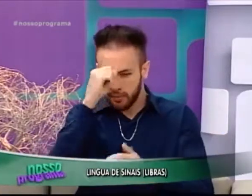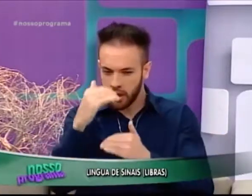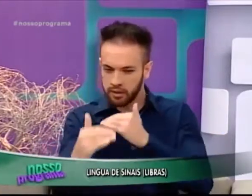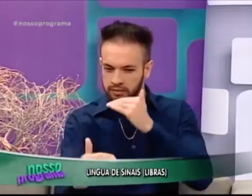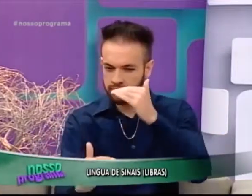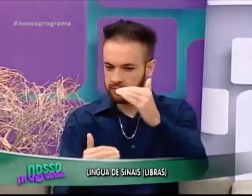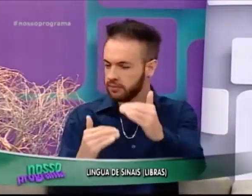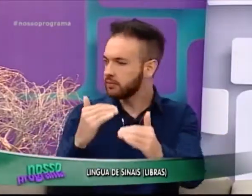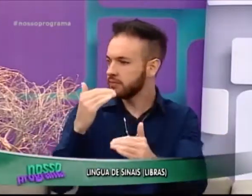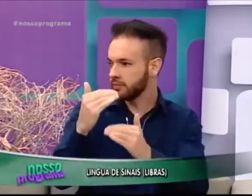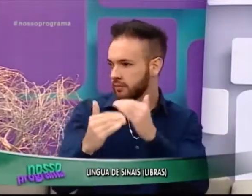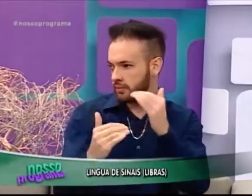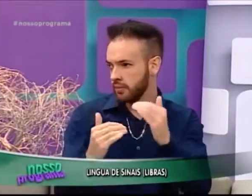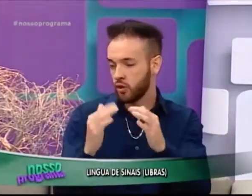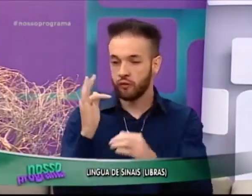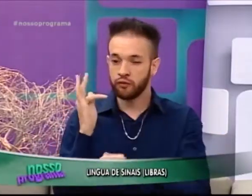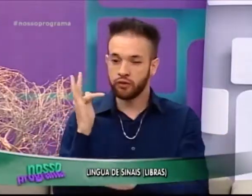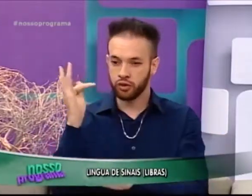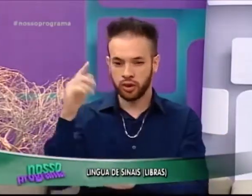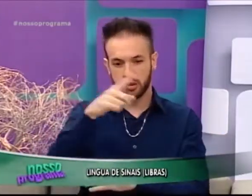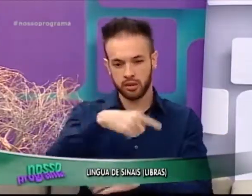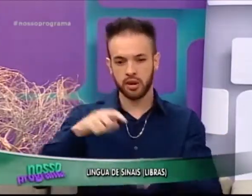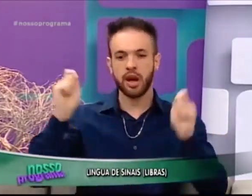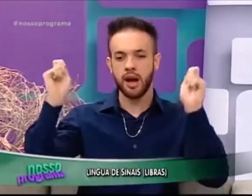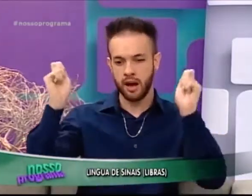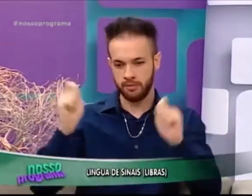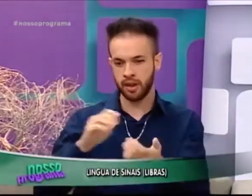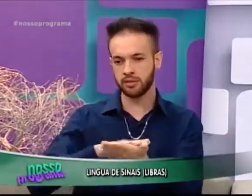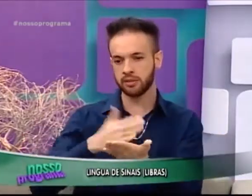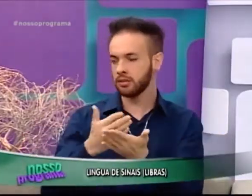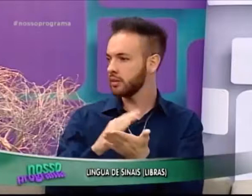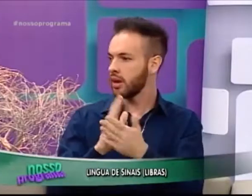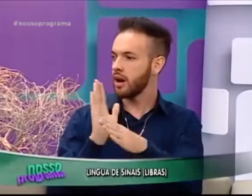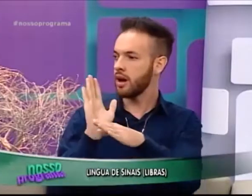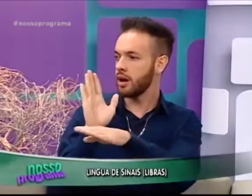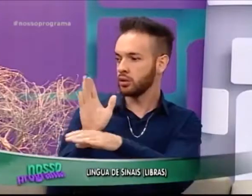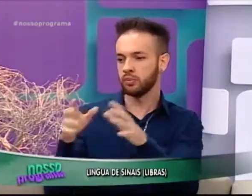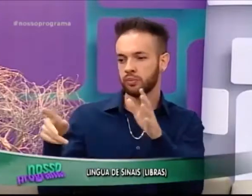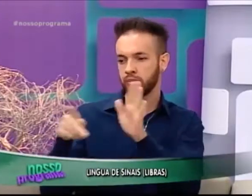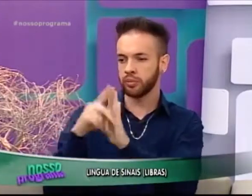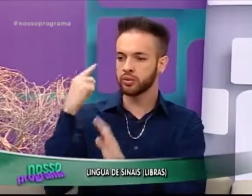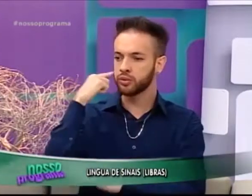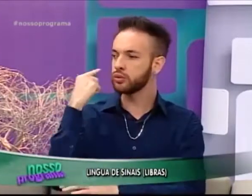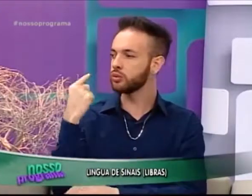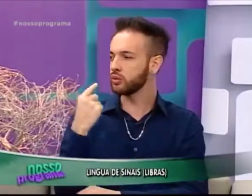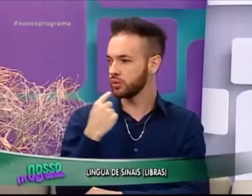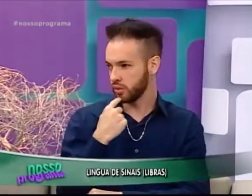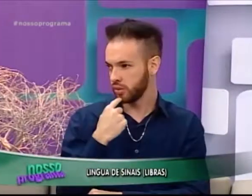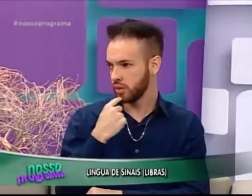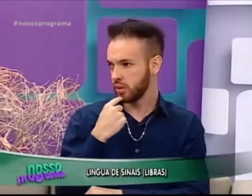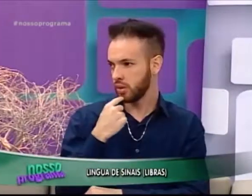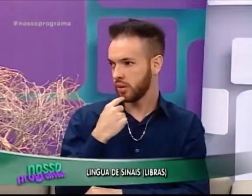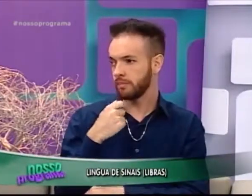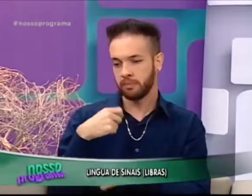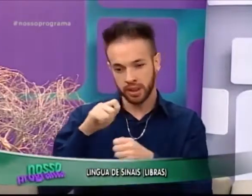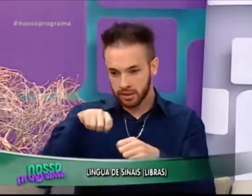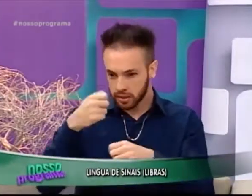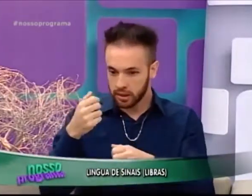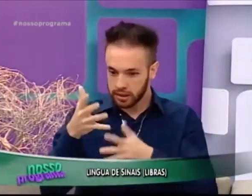ouvintes também, aprender um pouquinho dentro das faculdades. E no futuro ele pode ser capaz de ser intérprete e acompanhar